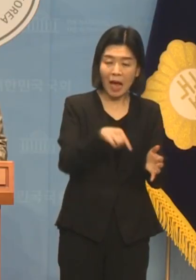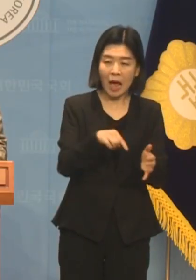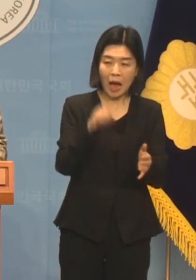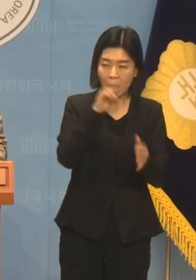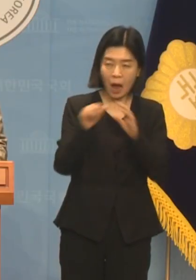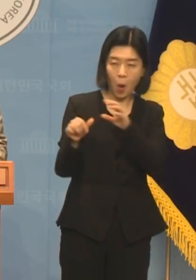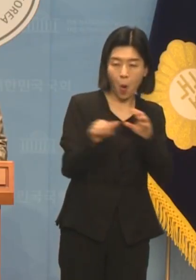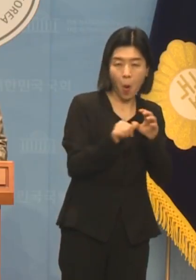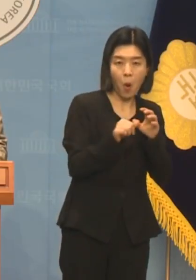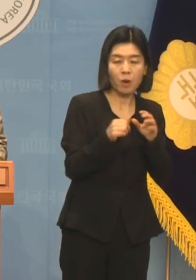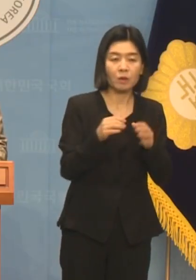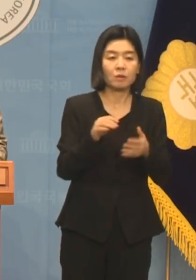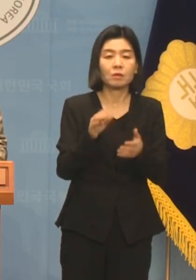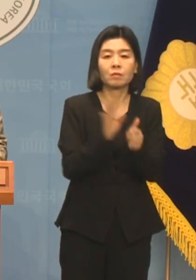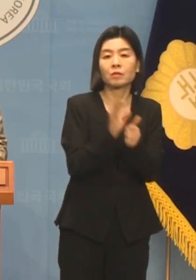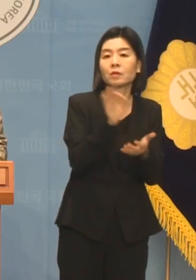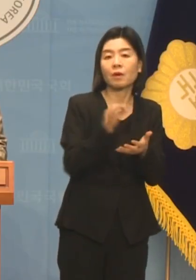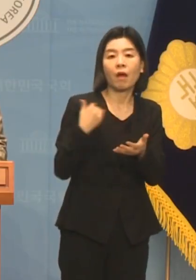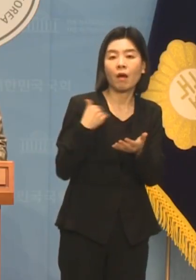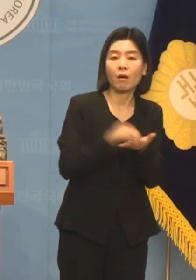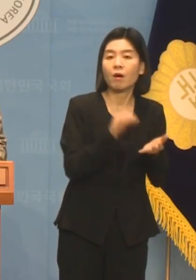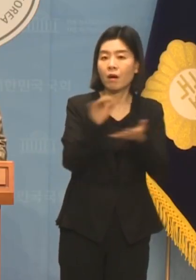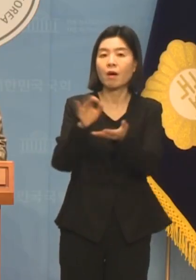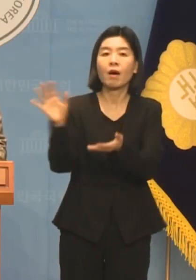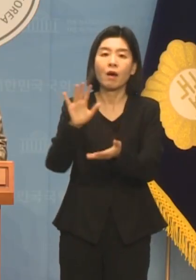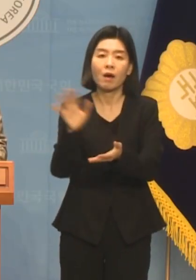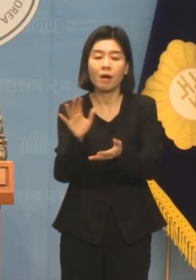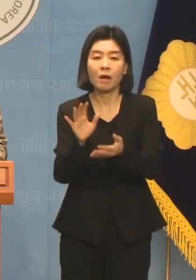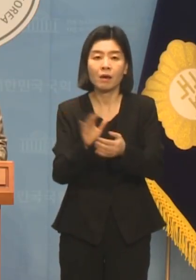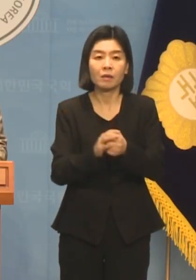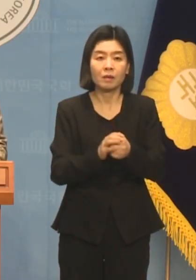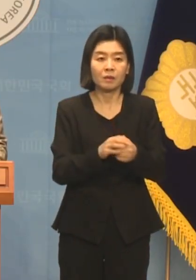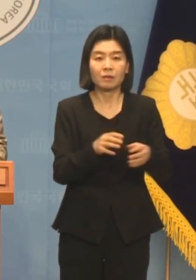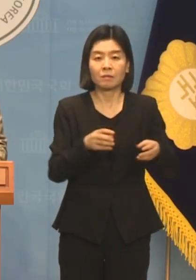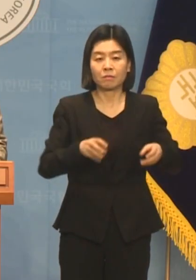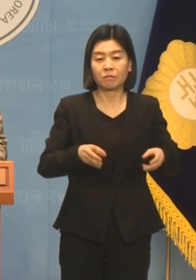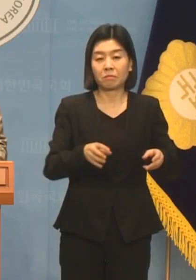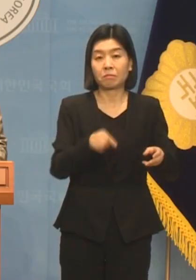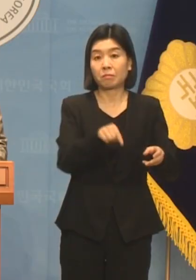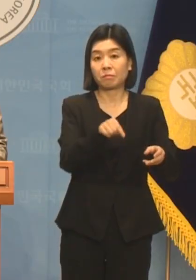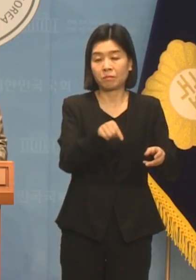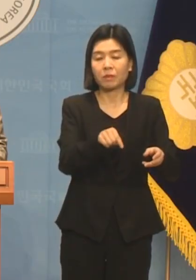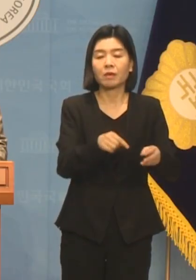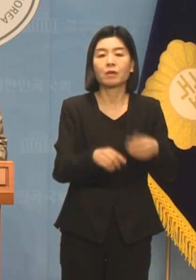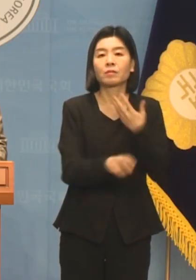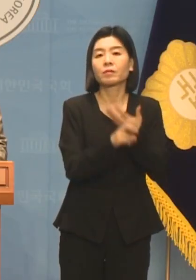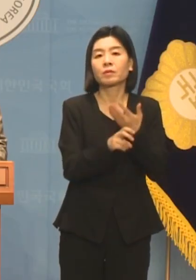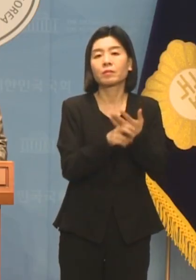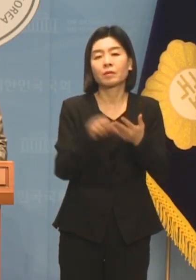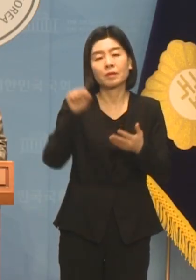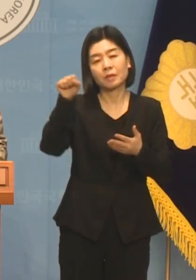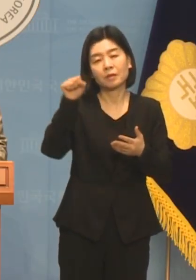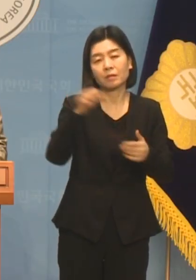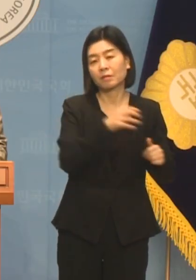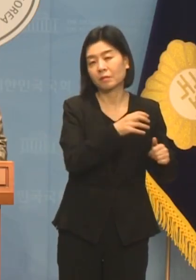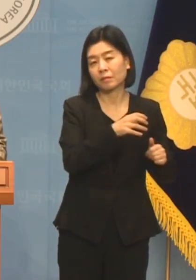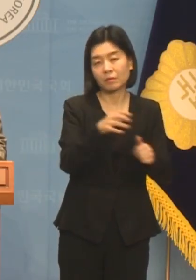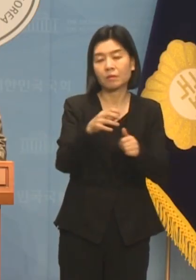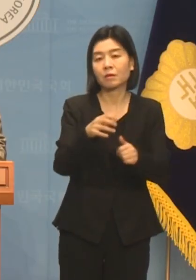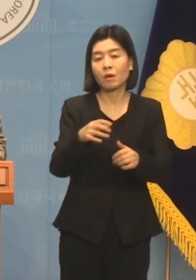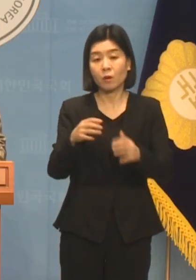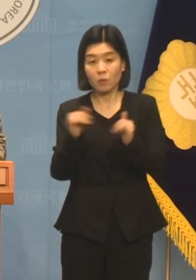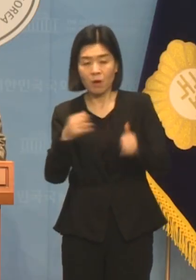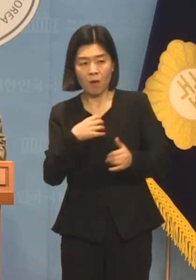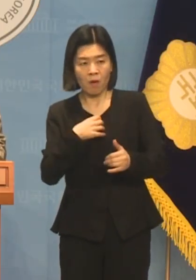반환하지 않고 국민 혈세로 구입한 트랙터를 불법 시위에 동원해 국민들을 위협하고 있는